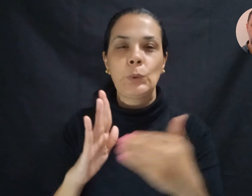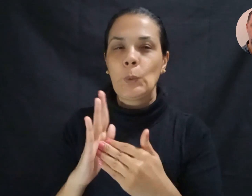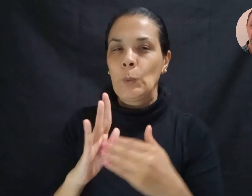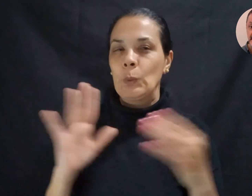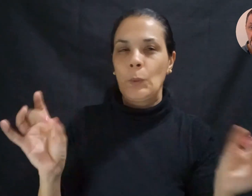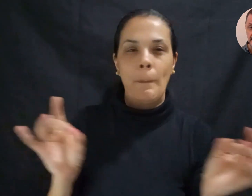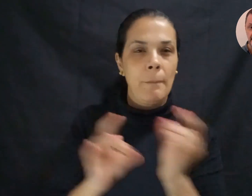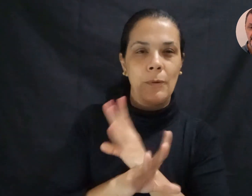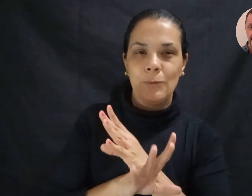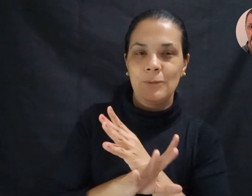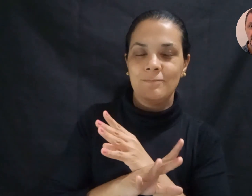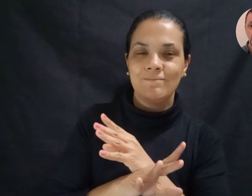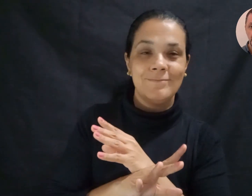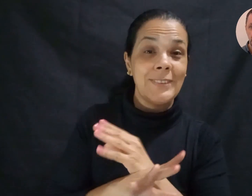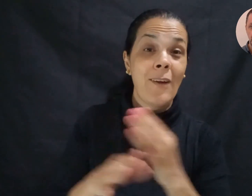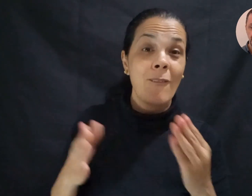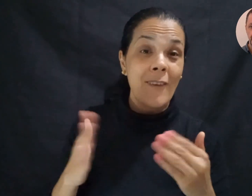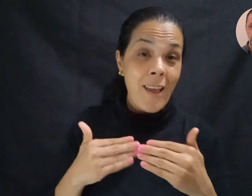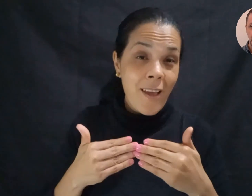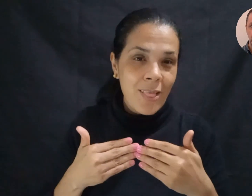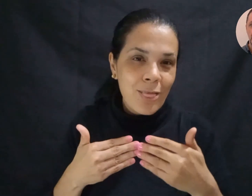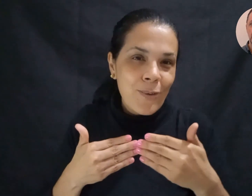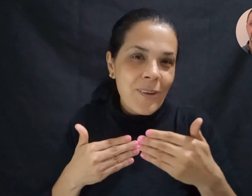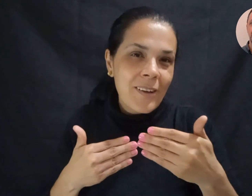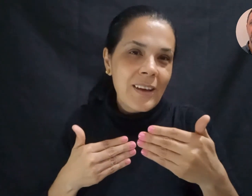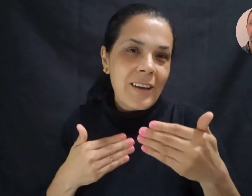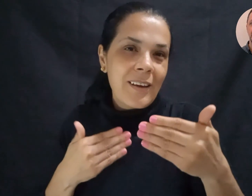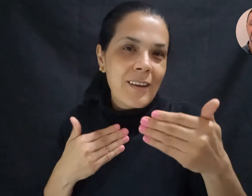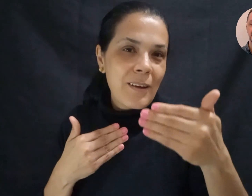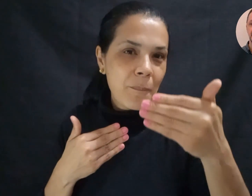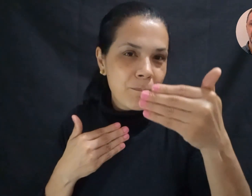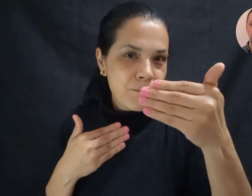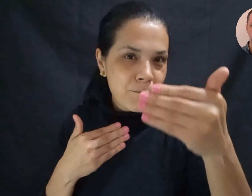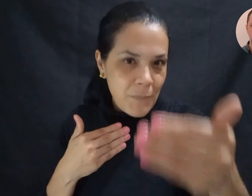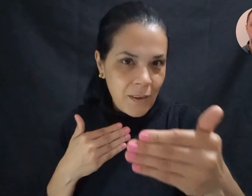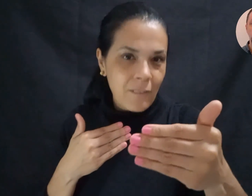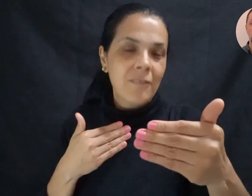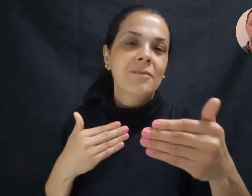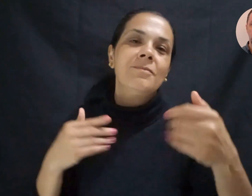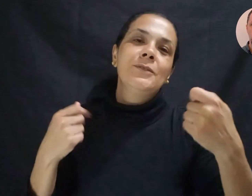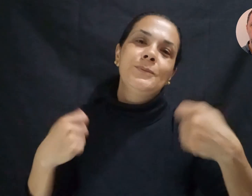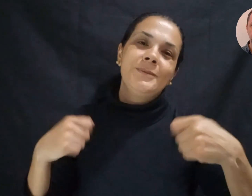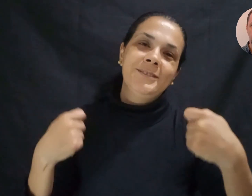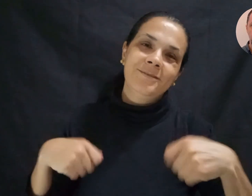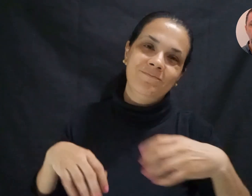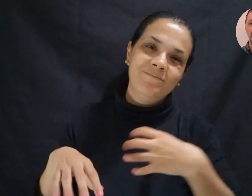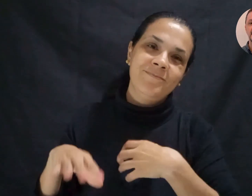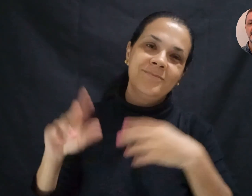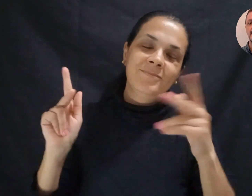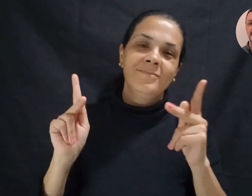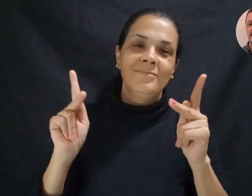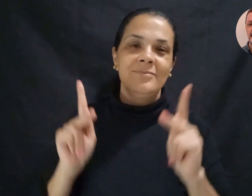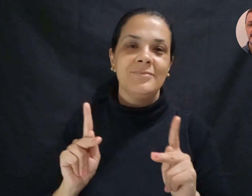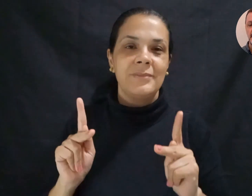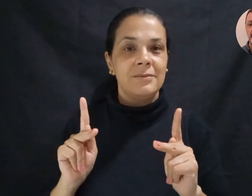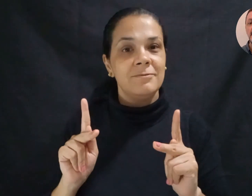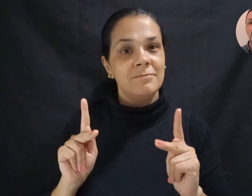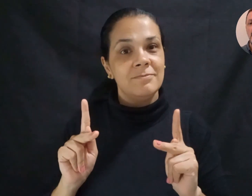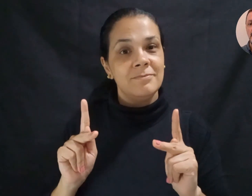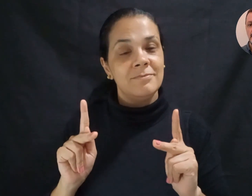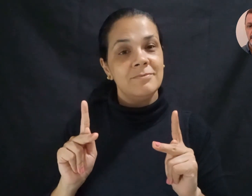nossos problemas. Não. É durante. A nossa paz, a nossa tranquilidade, elas